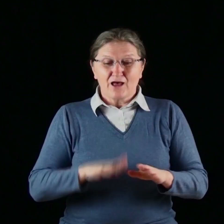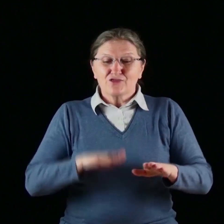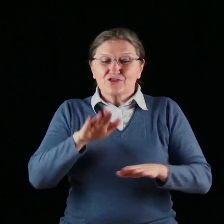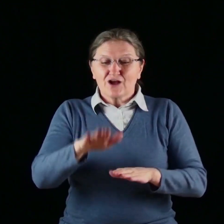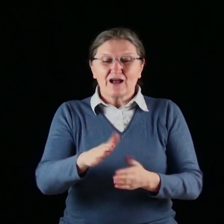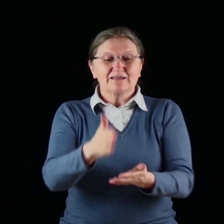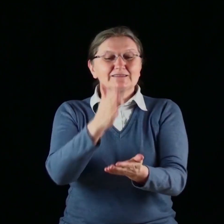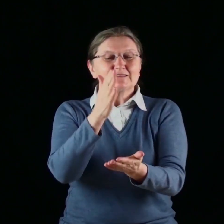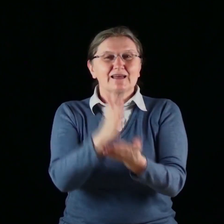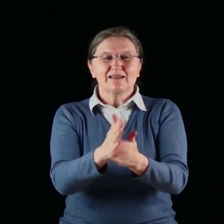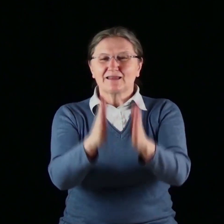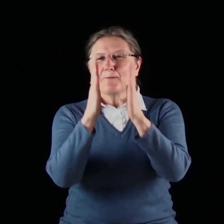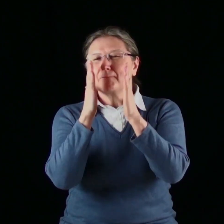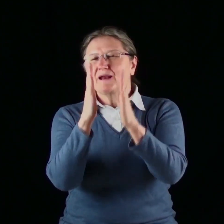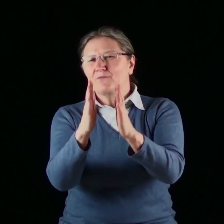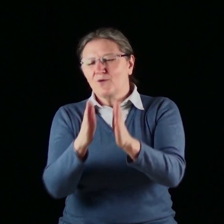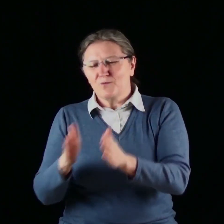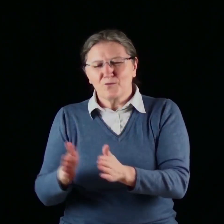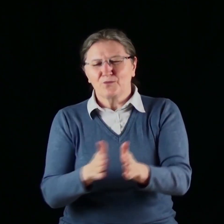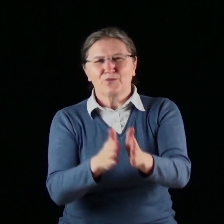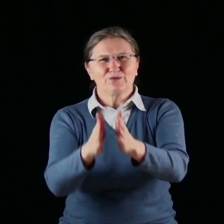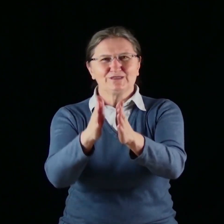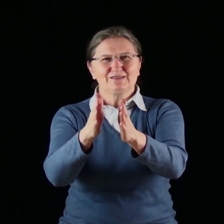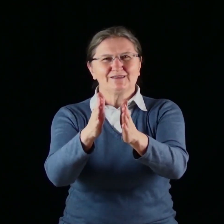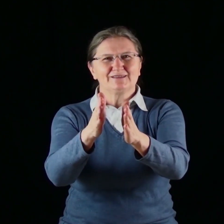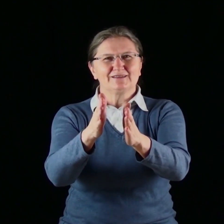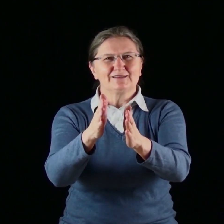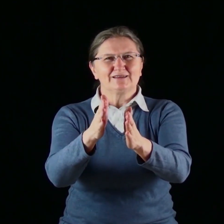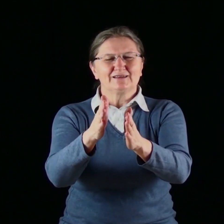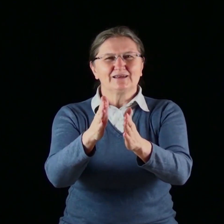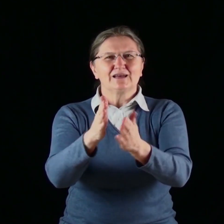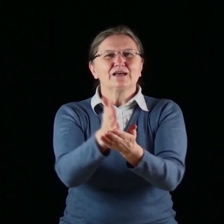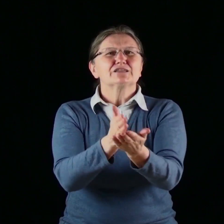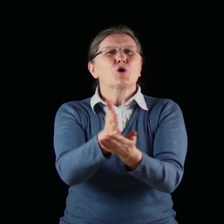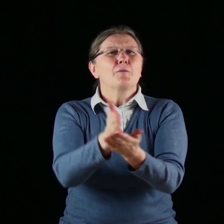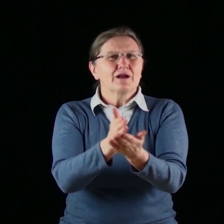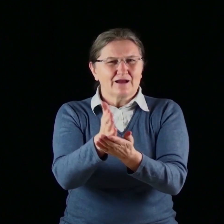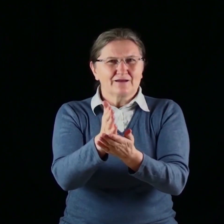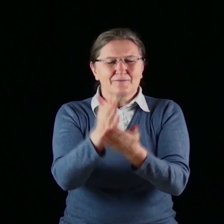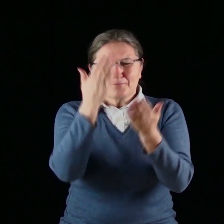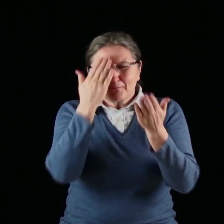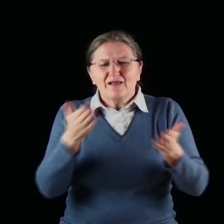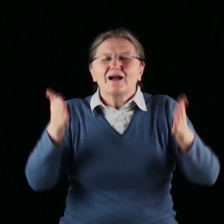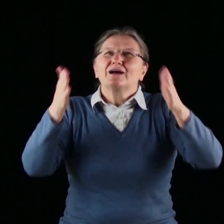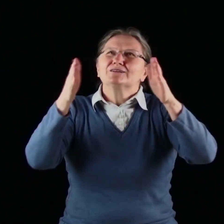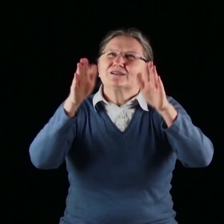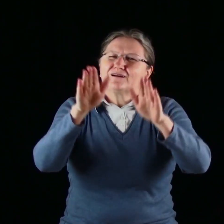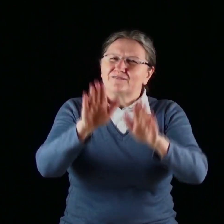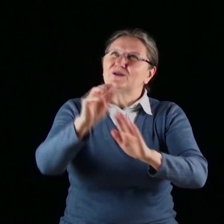Моя нога стоит на прямом пути. В собраниях благословлю